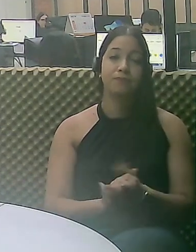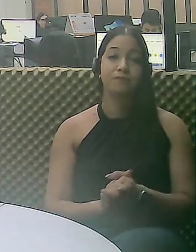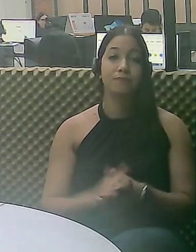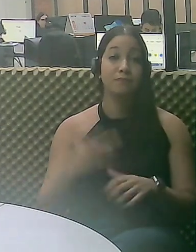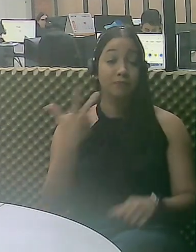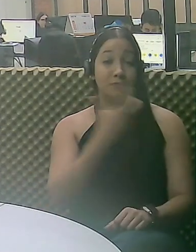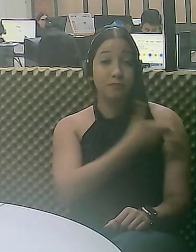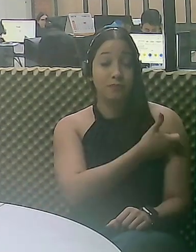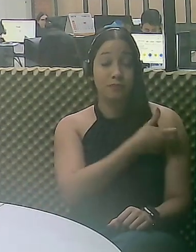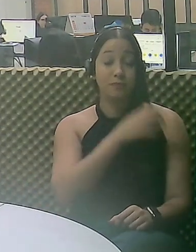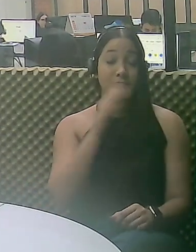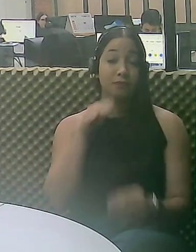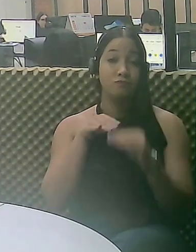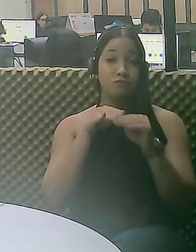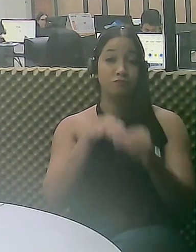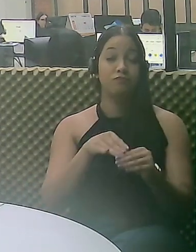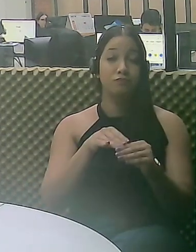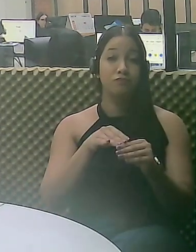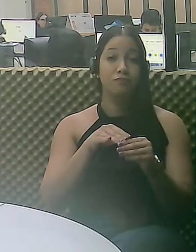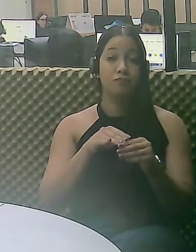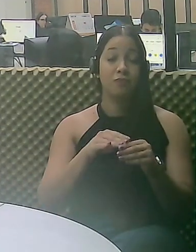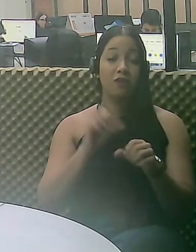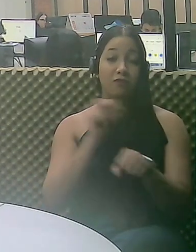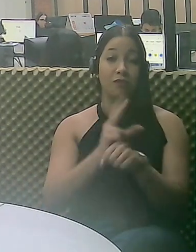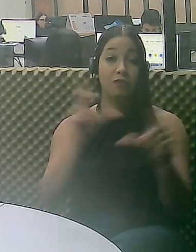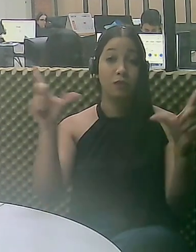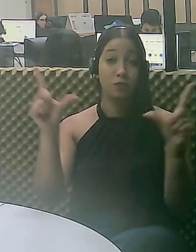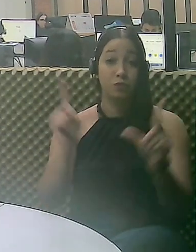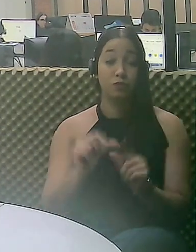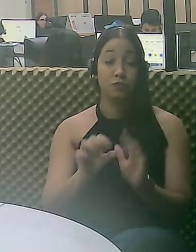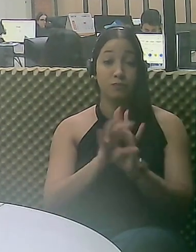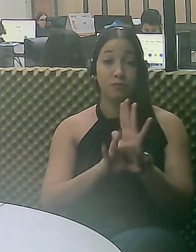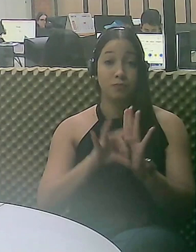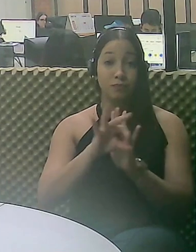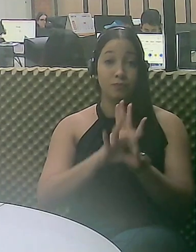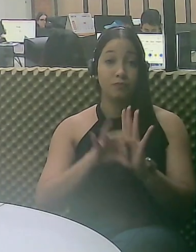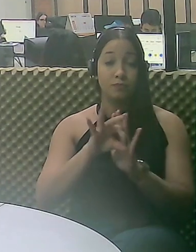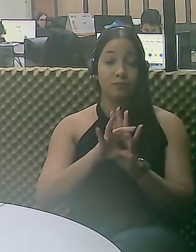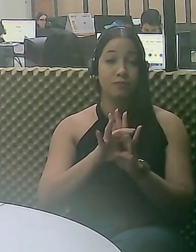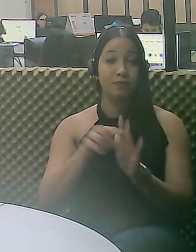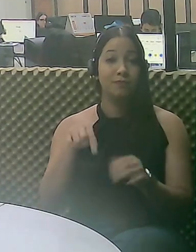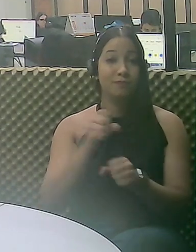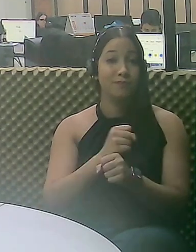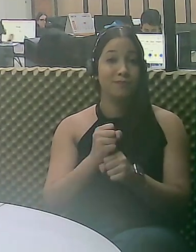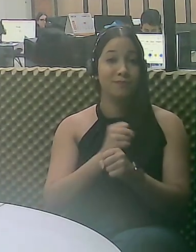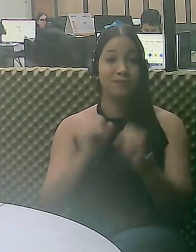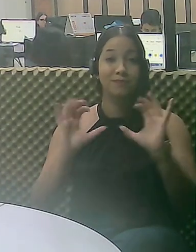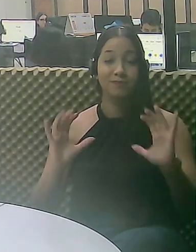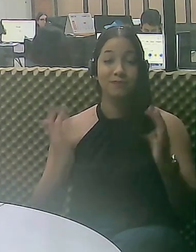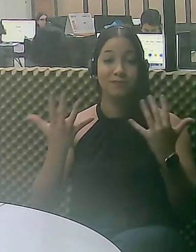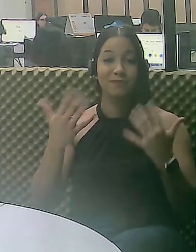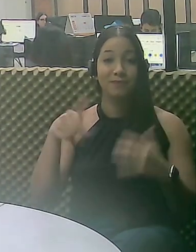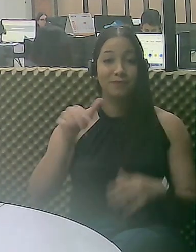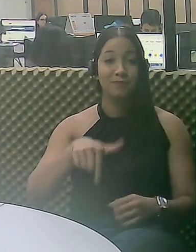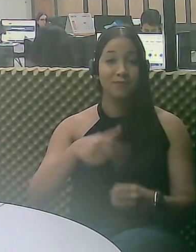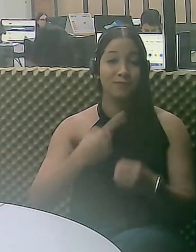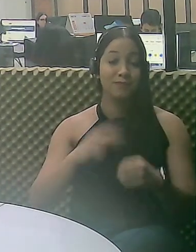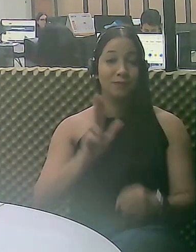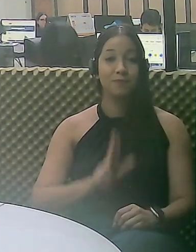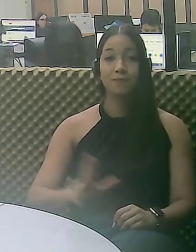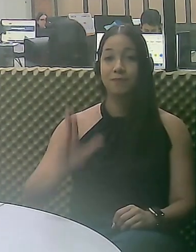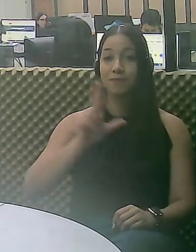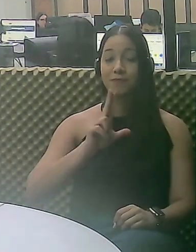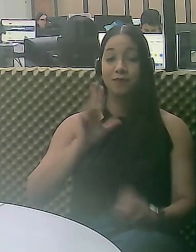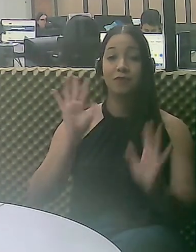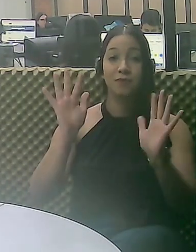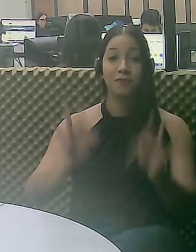impacta diretamente em uma menor circulação de vírus e bactérias. Neste ano, a campanha em Uberlândia tem término previsto para o